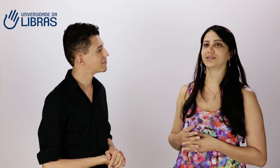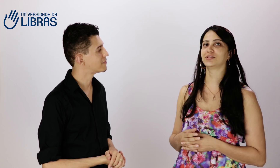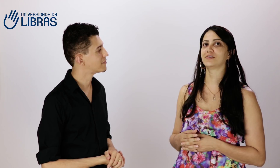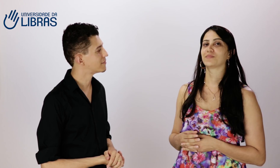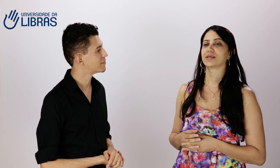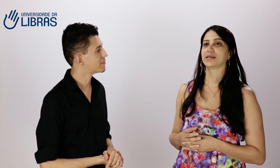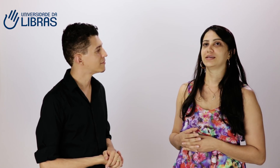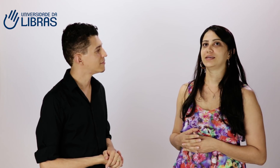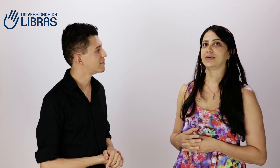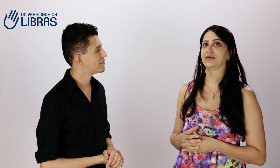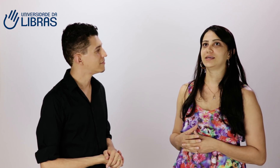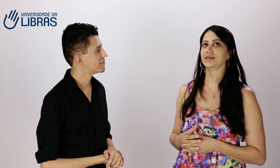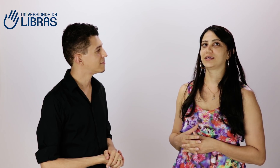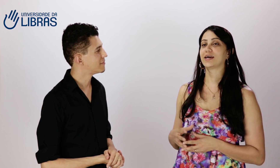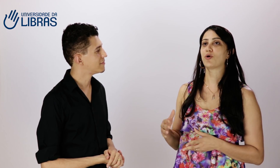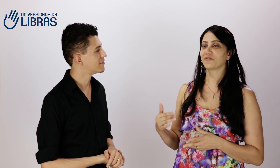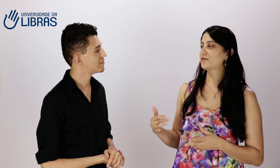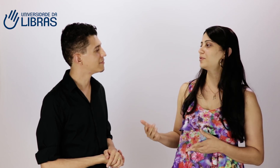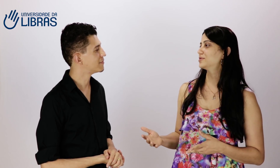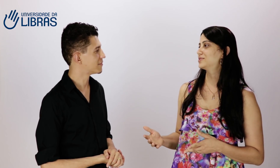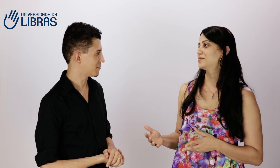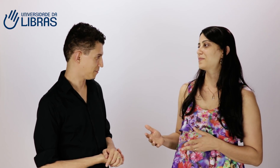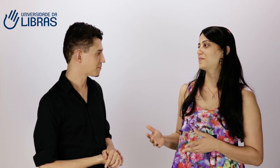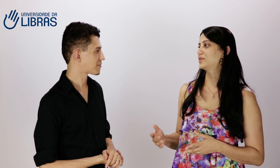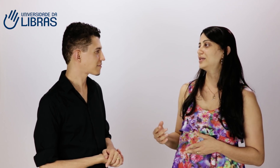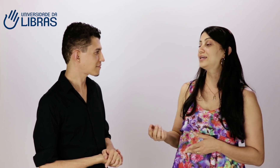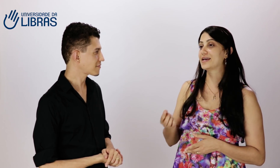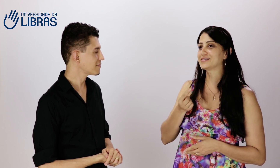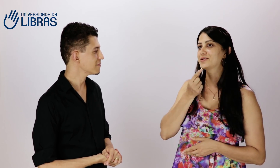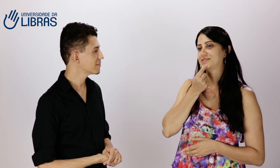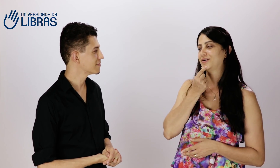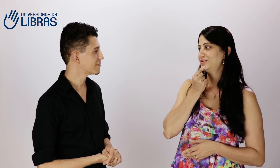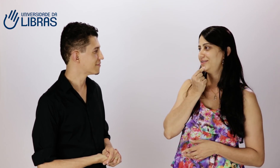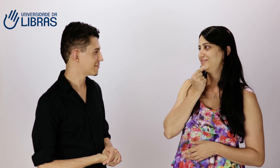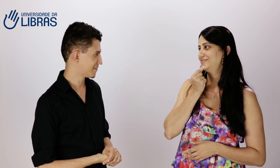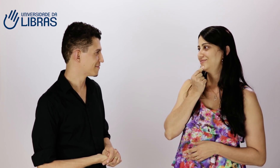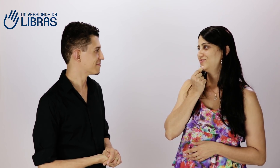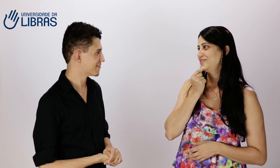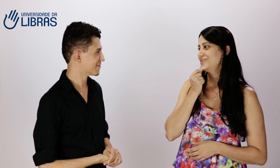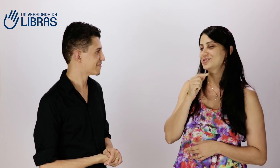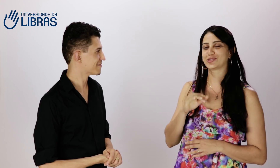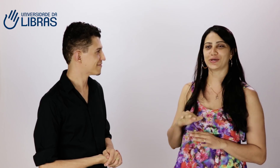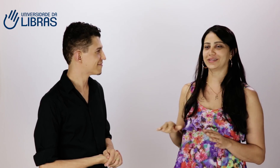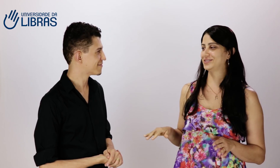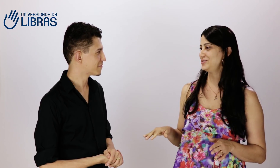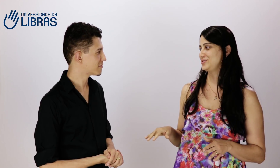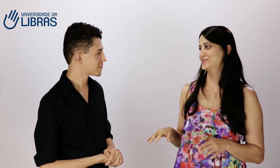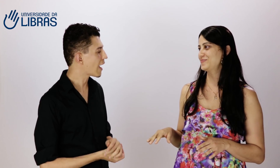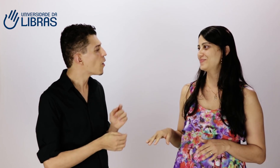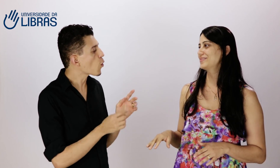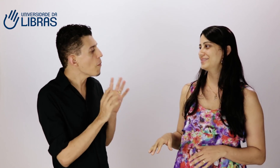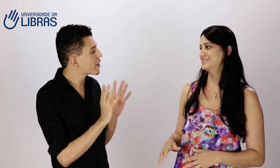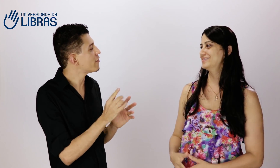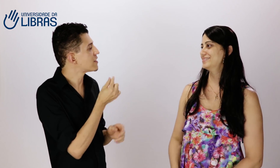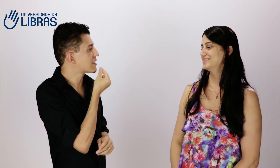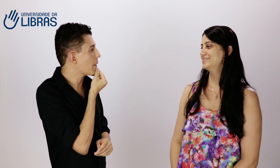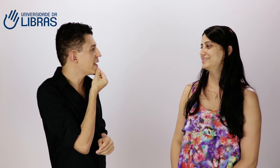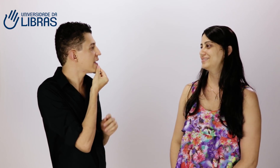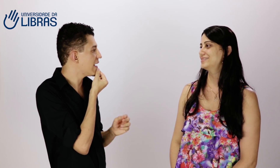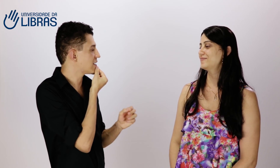internacionalmente, e que era um homem famoso. E que esse era o sinal dele. Só entendi isso. Como que você sabia que esse